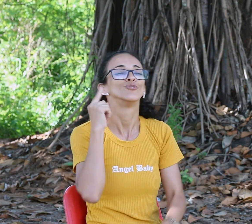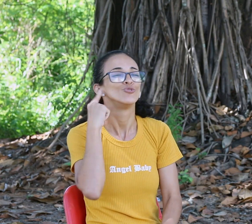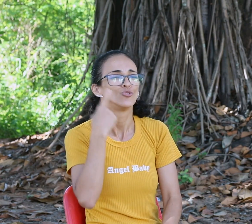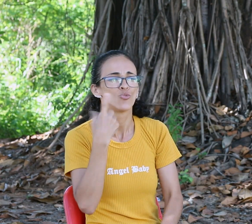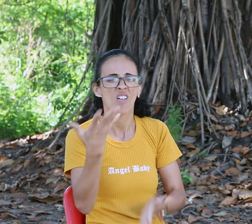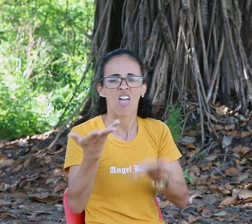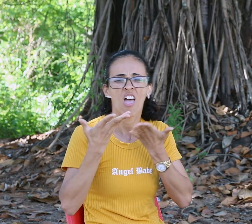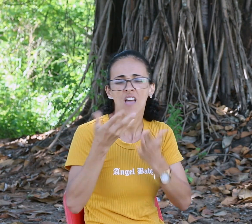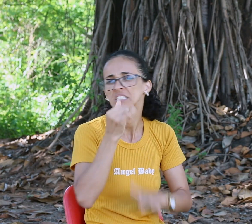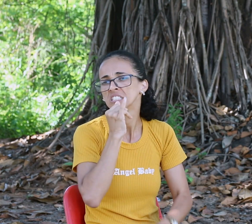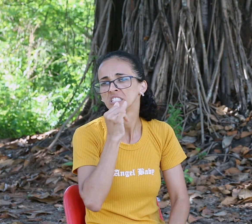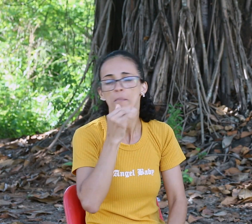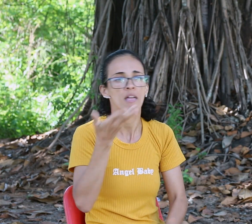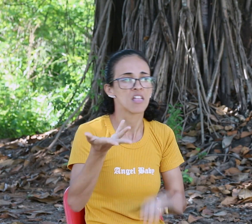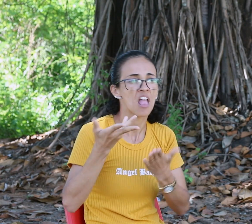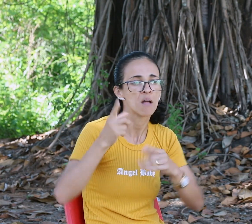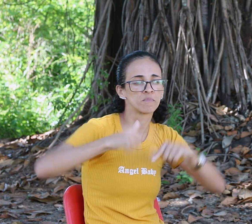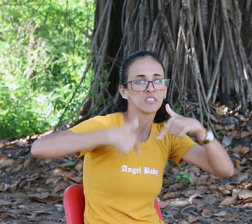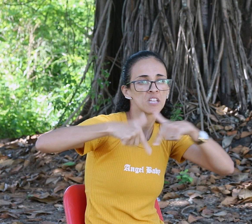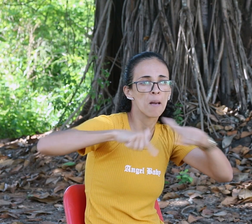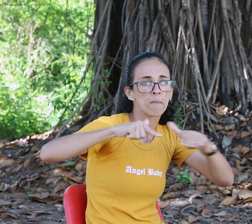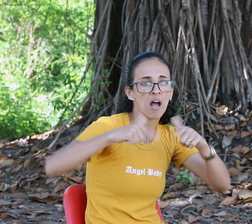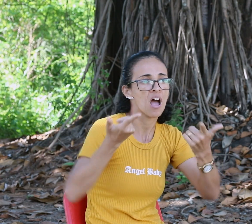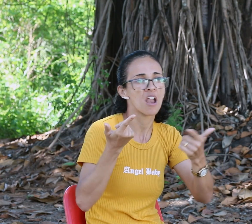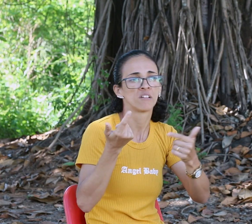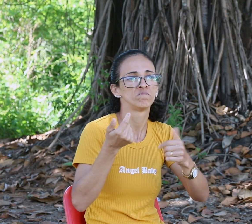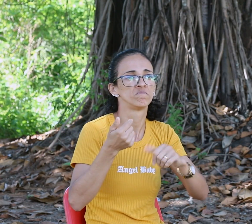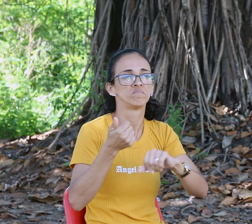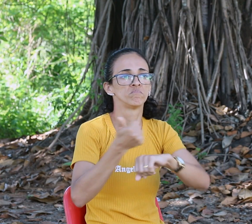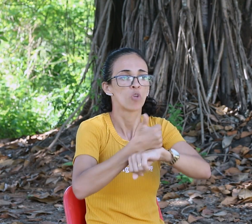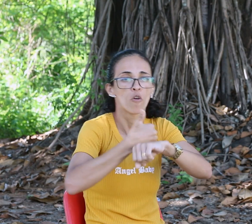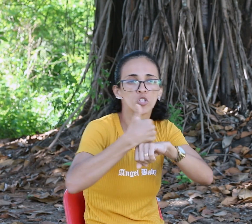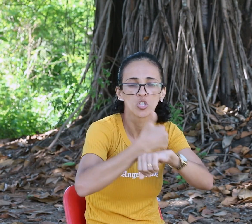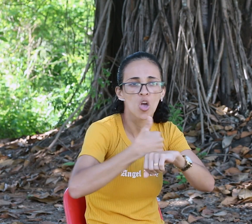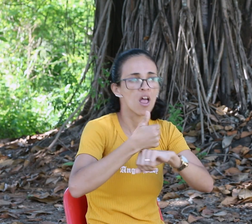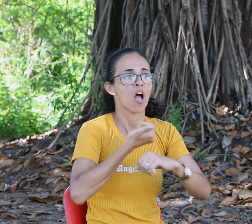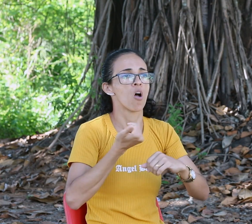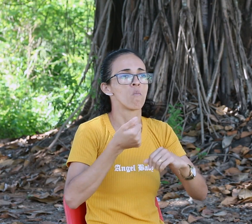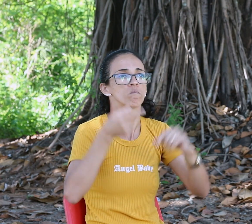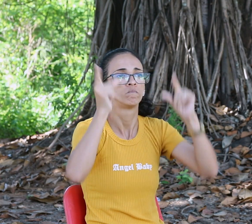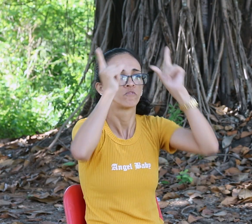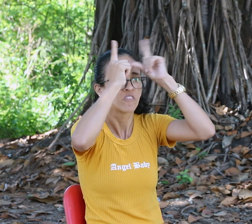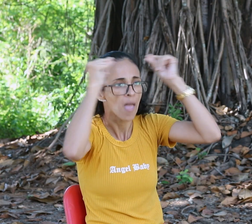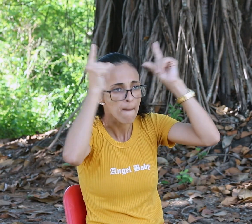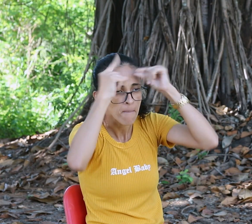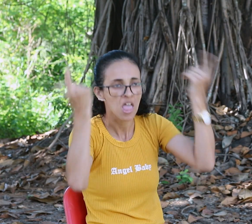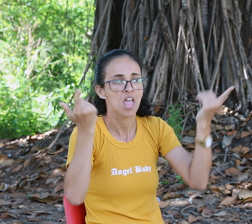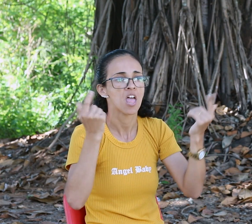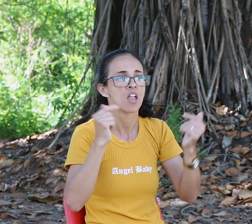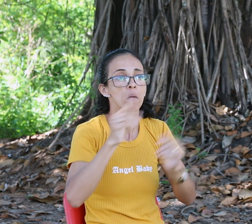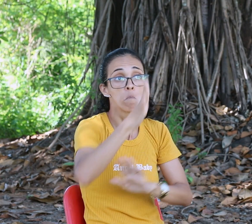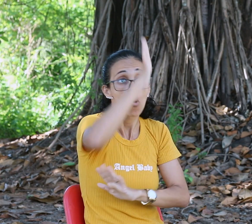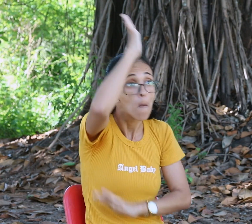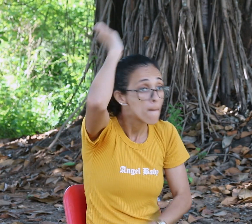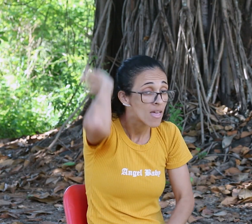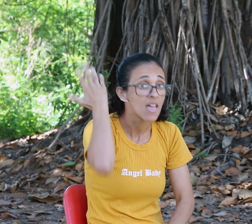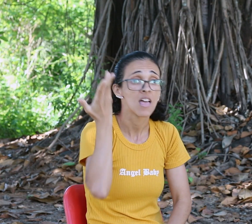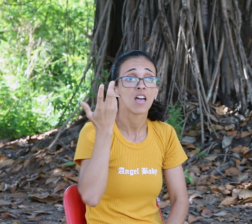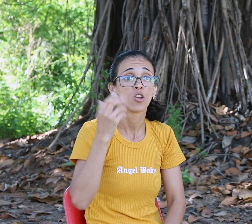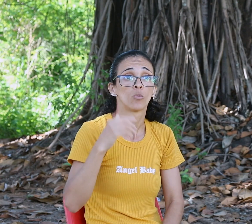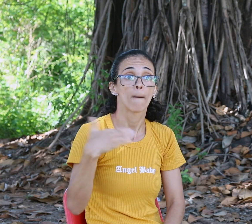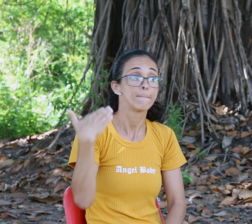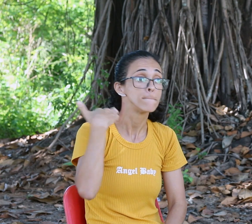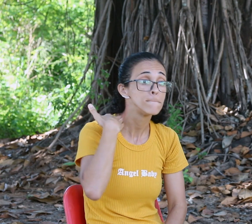esses espaços. E aí que os surdos começaram a mostrar que eles são capazes, eles são profissionais, eles são capazes